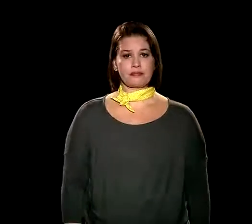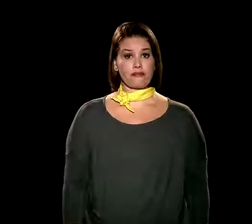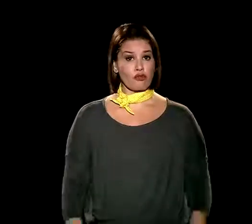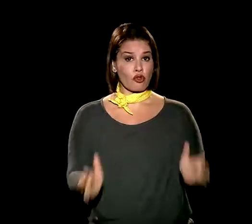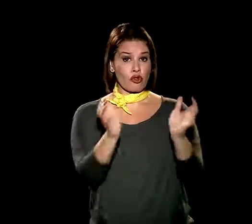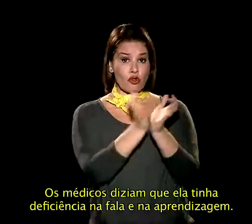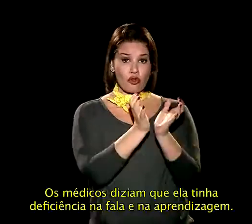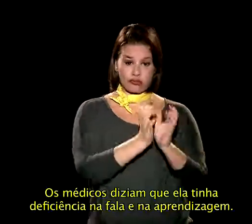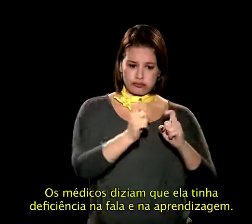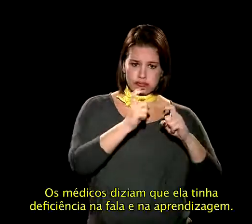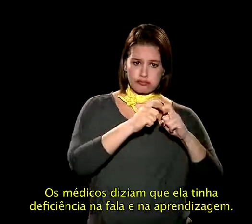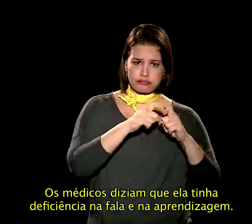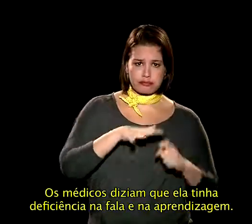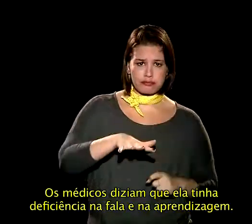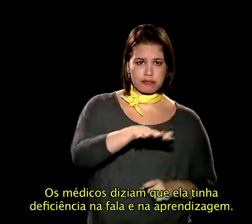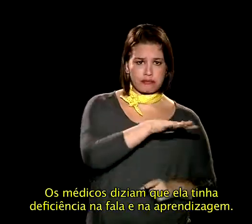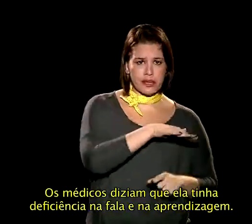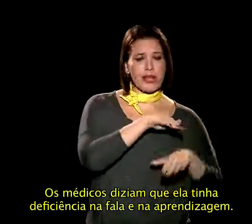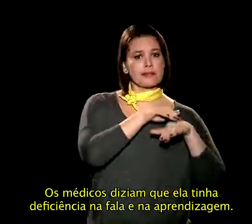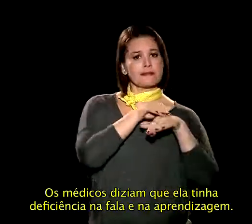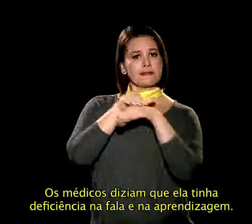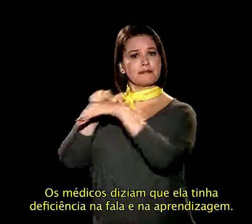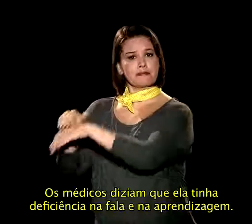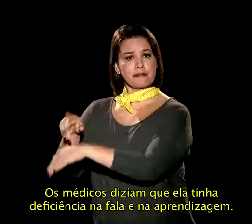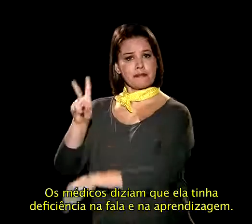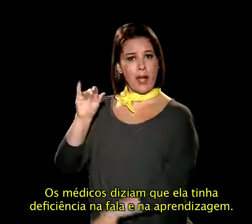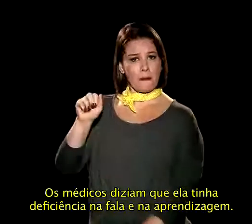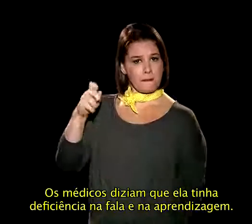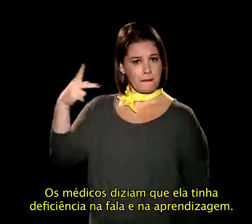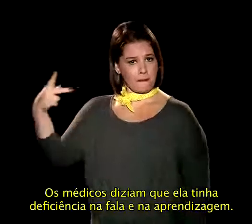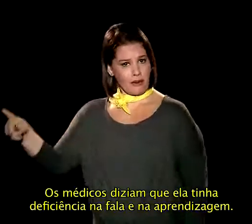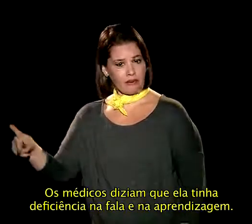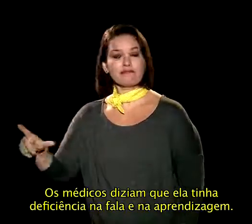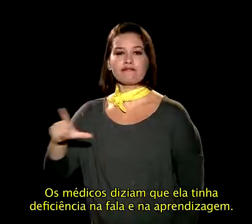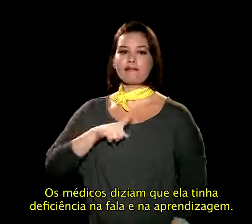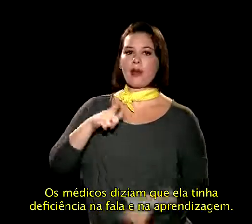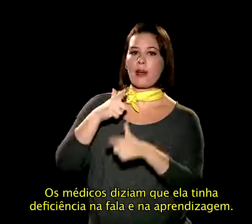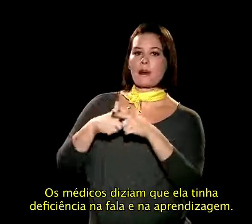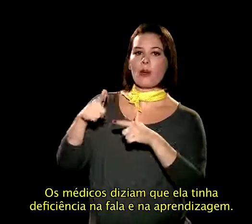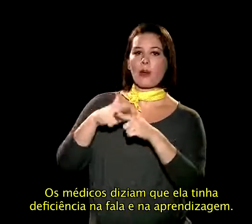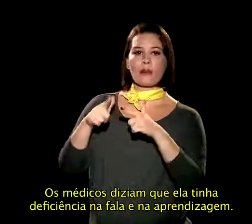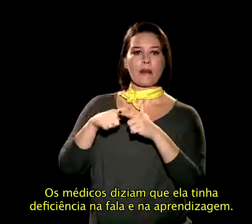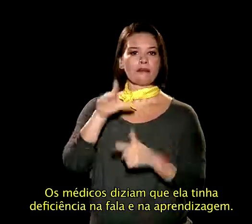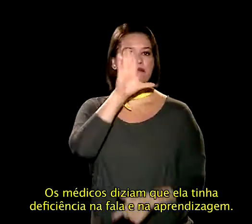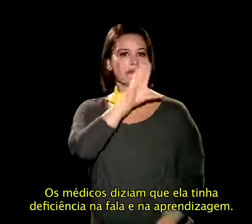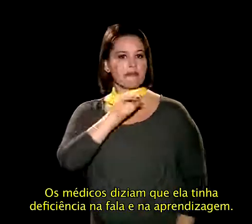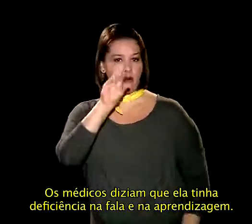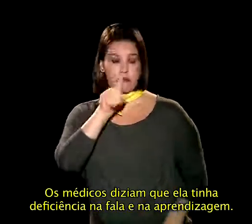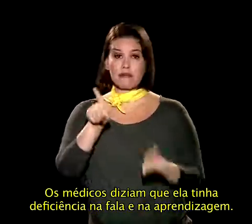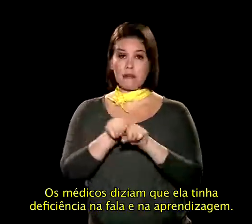Os médicos diziam que ela tinha deficiência na fala e na aprendizagem.